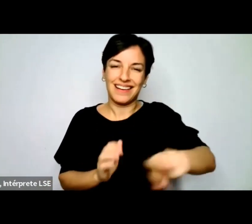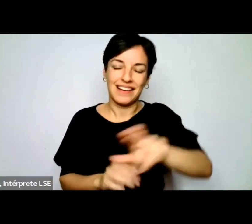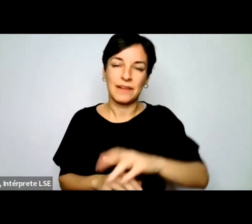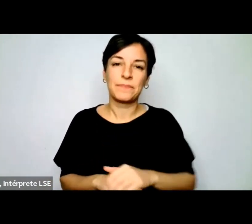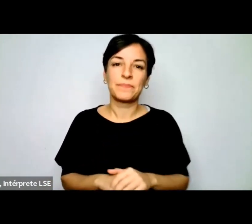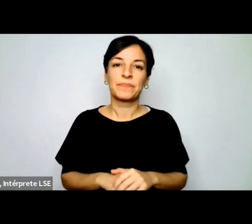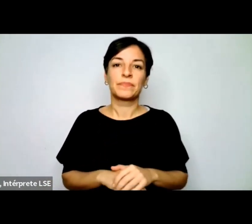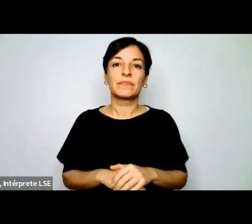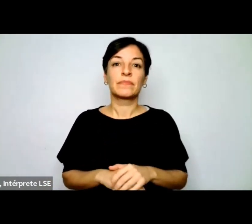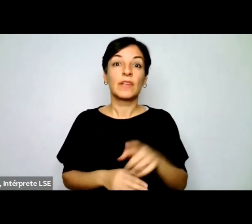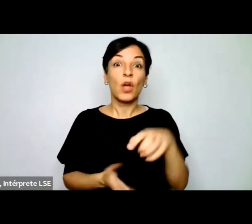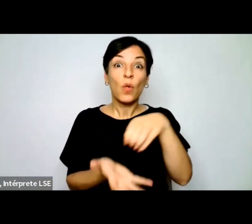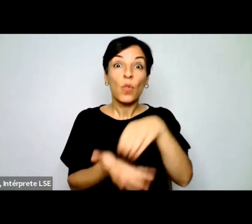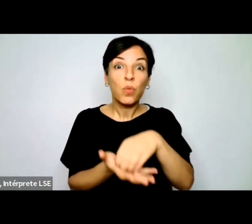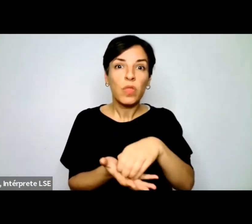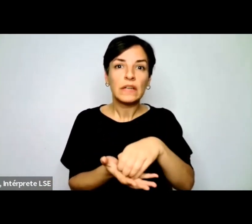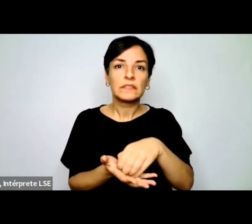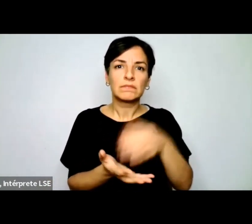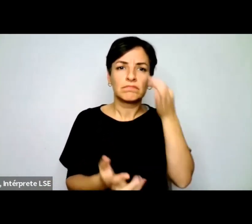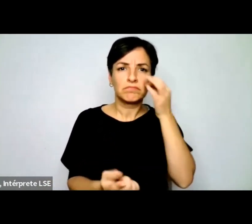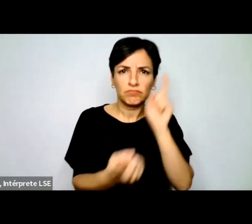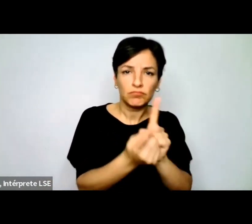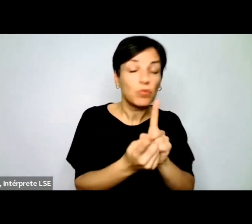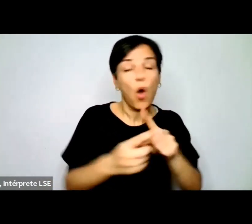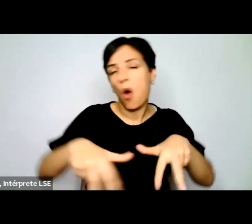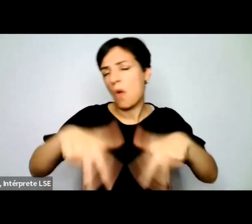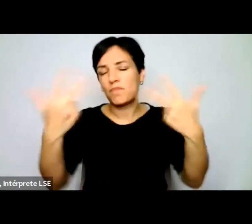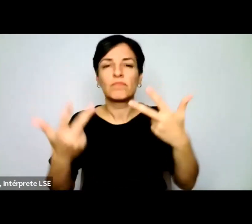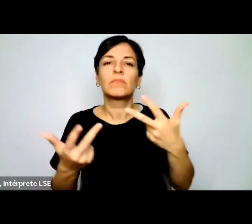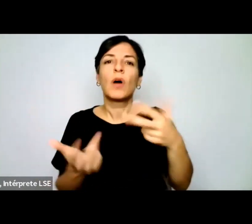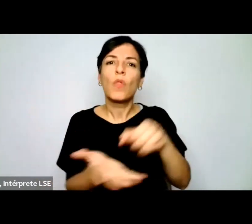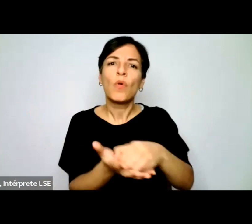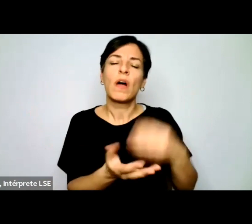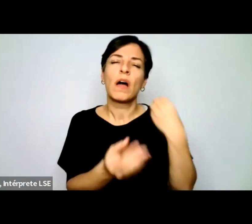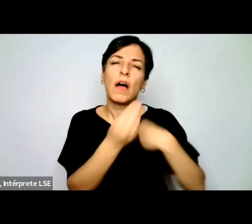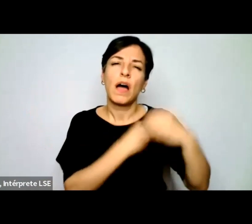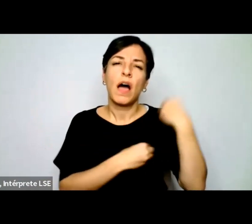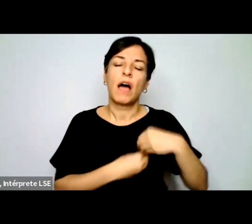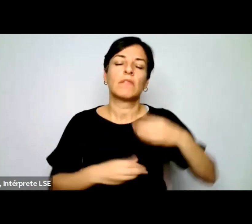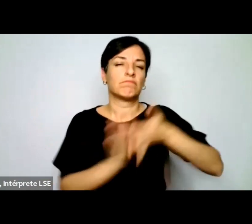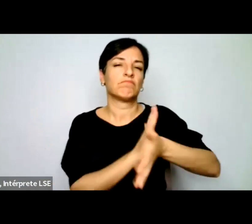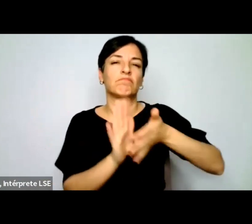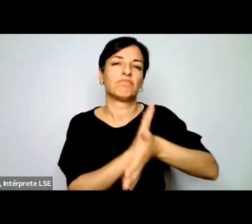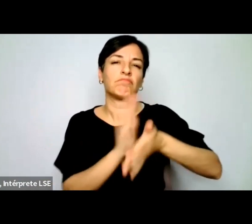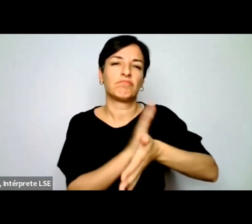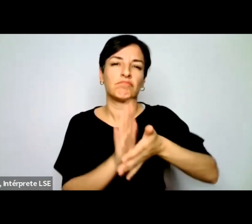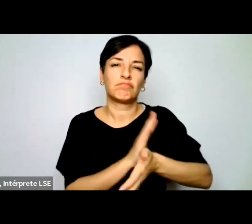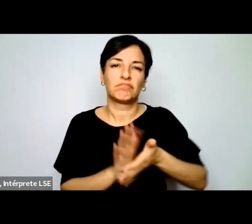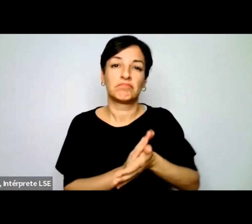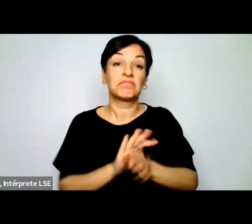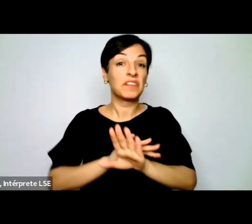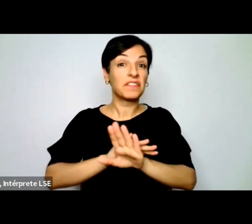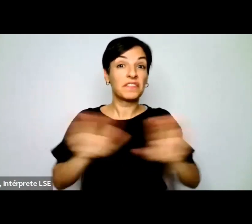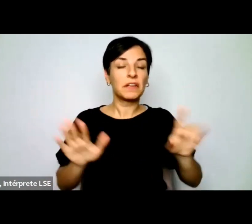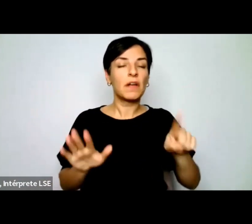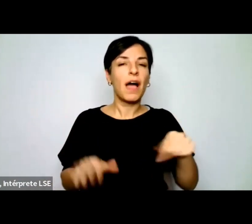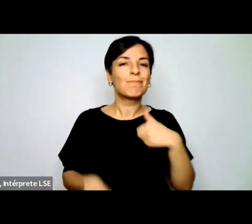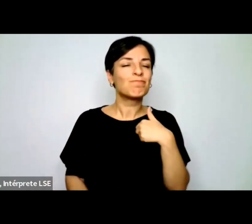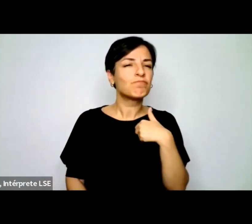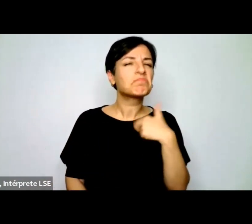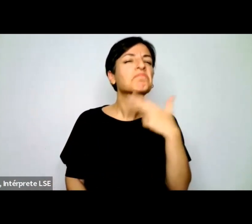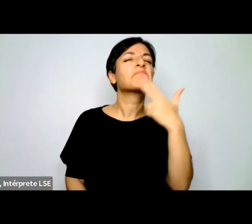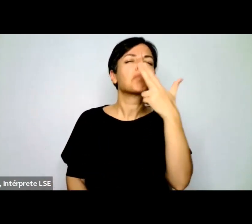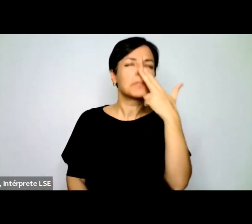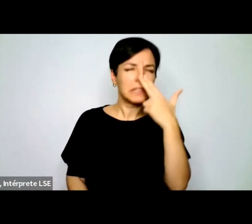las dudas en persona o por videoconferencia para que a partir de ahí podáis decir, pues me interesa o no me interesa,